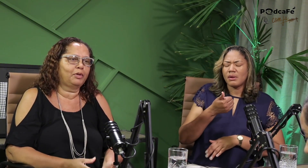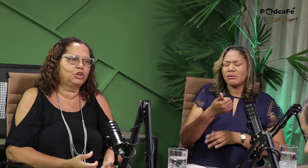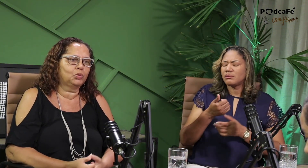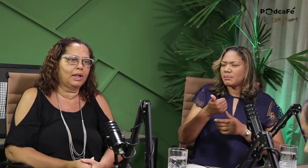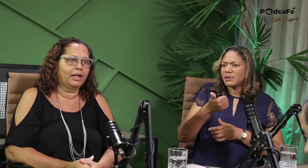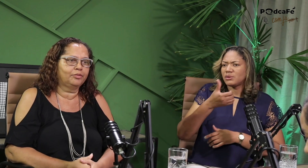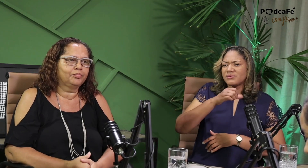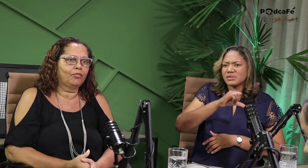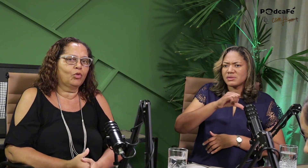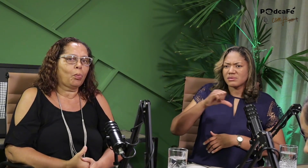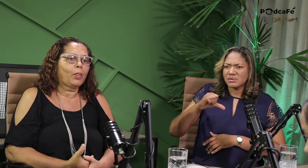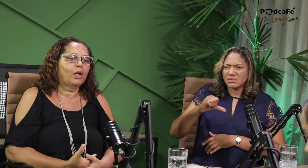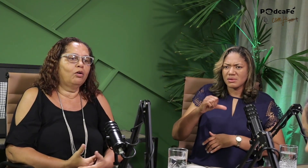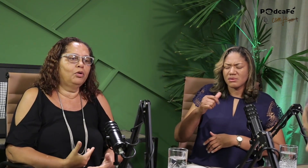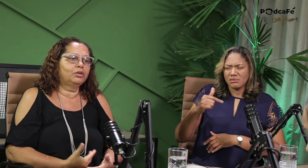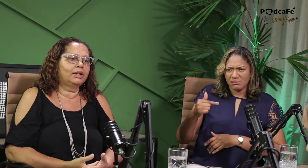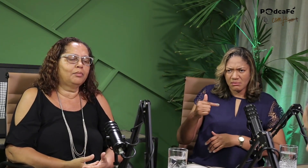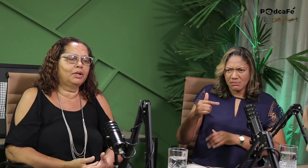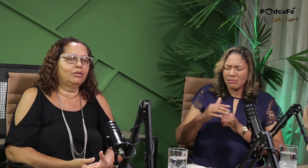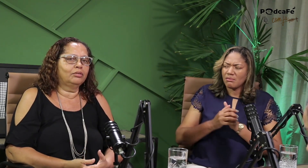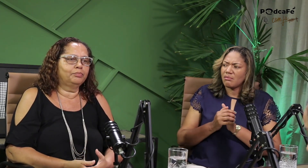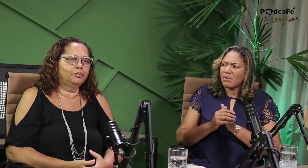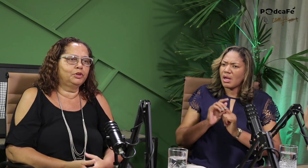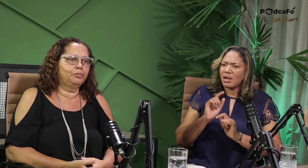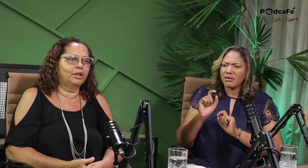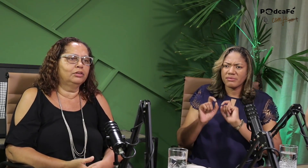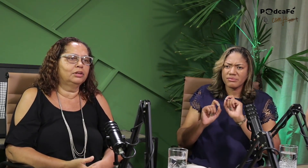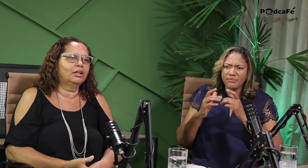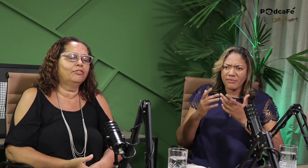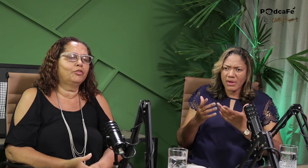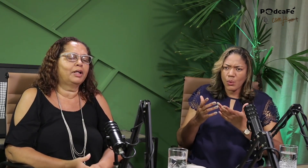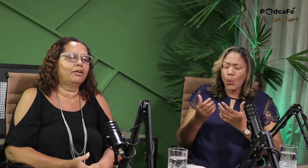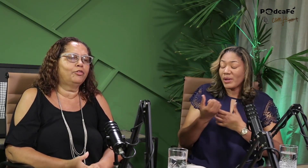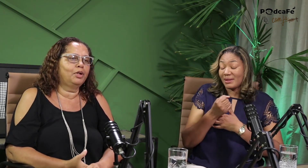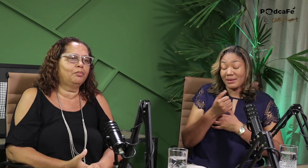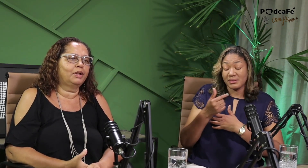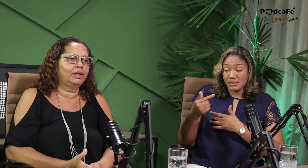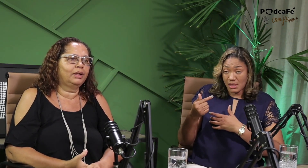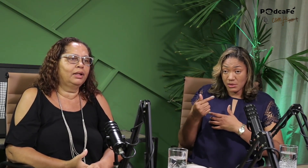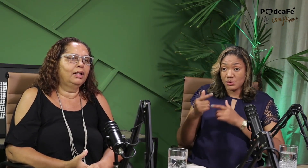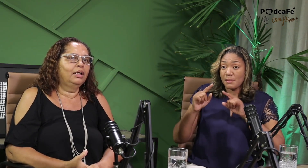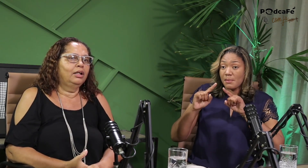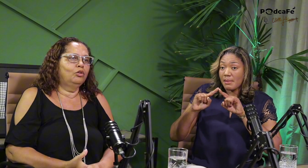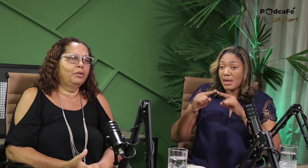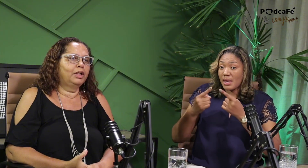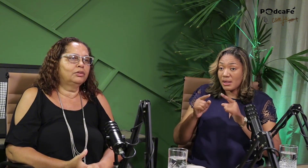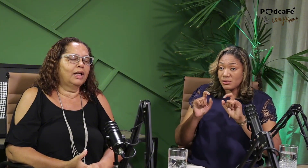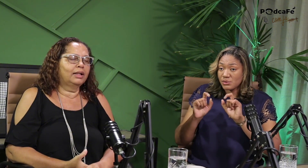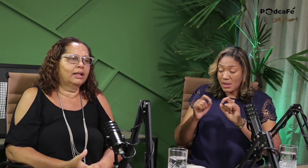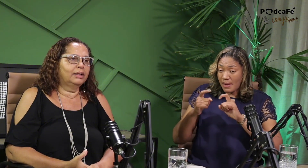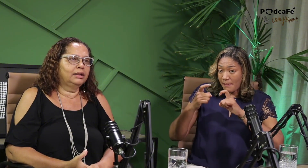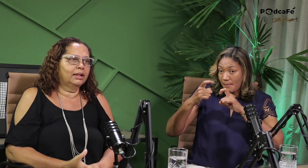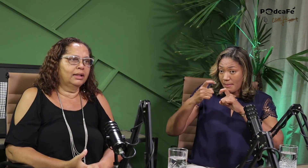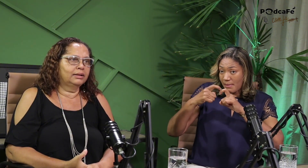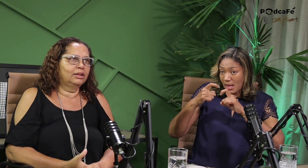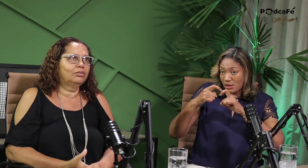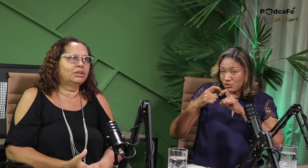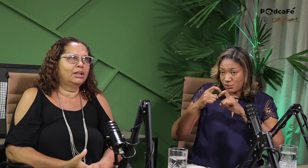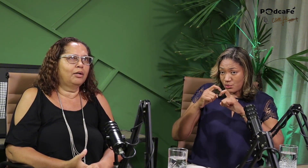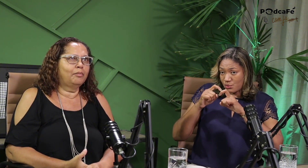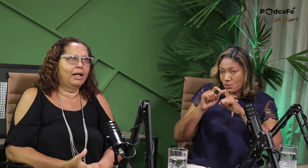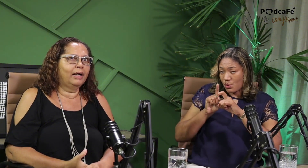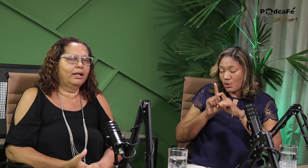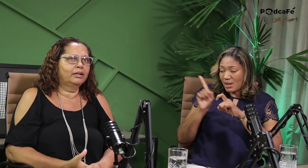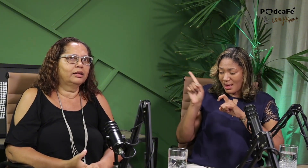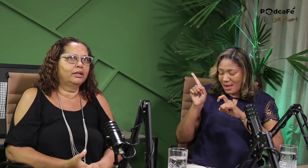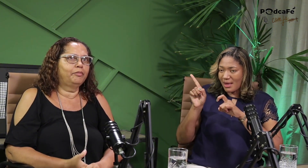foi particular. Como eu estava trabalhando, não pude pegar o resultado, quem foi pegar foi minha mãe. E o médico lá da clínica Centro 100